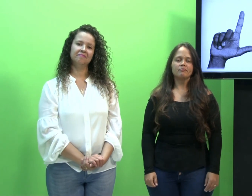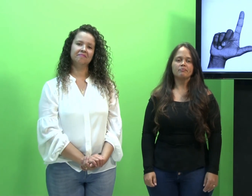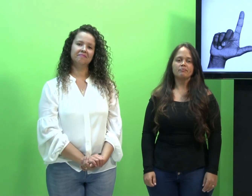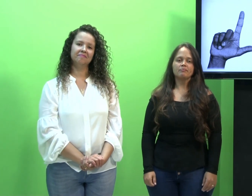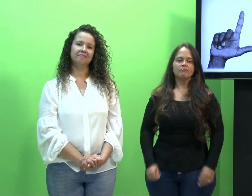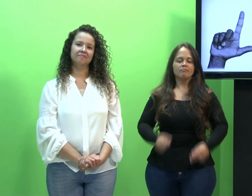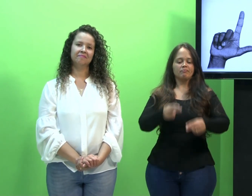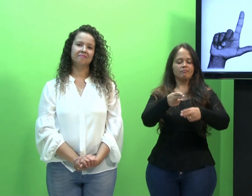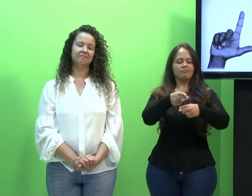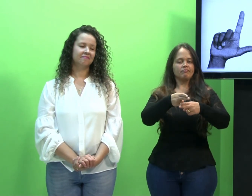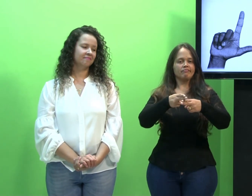cortar com faca.